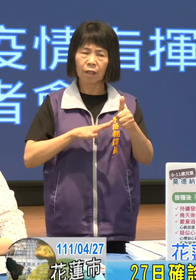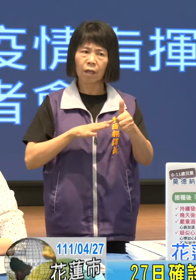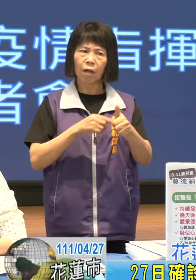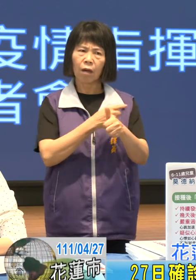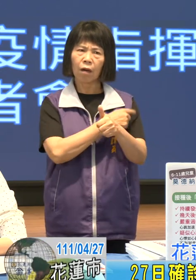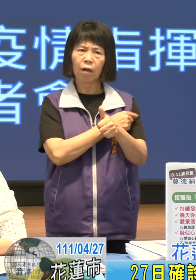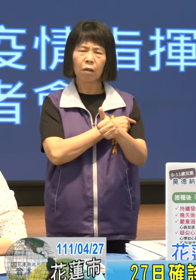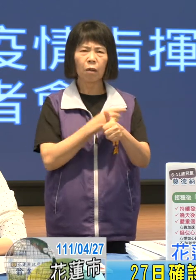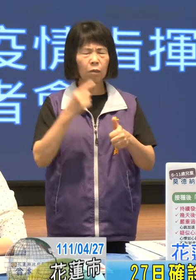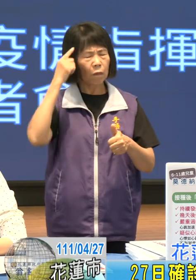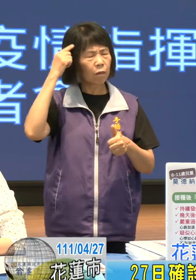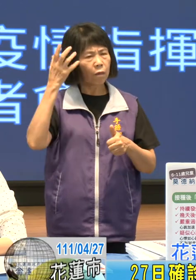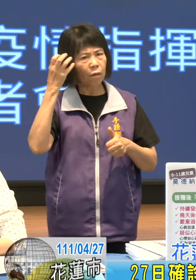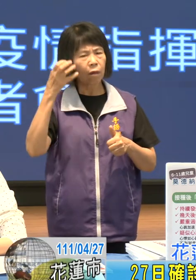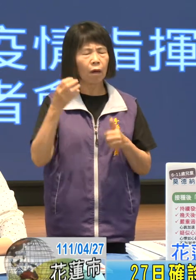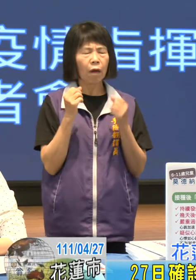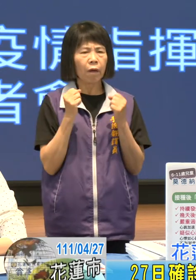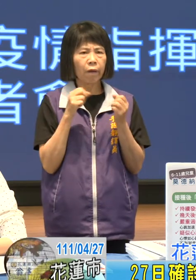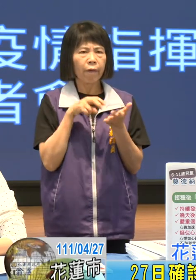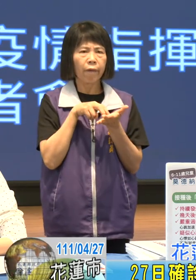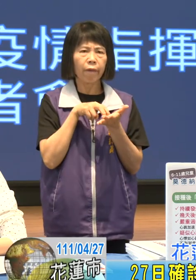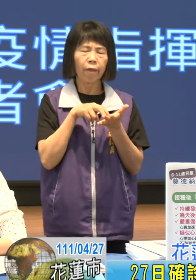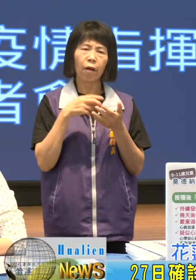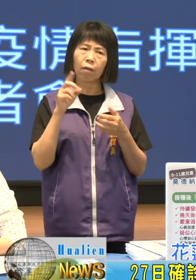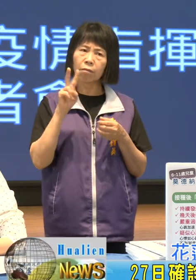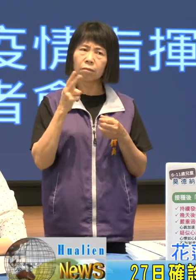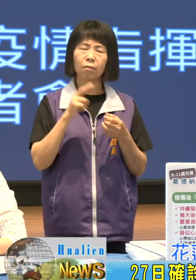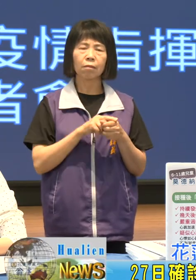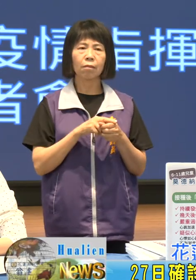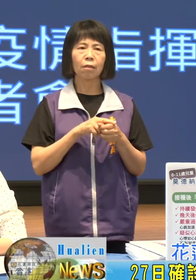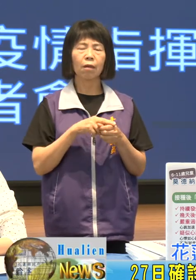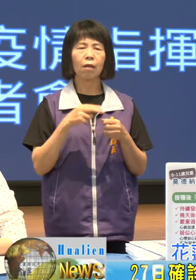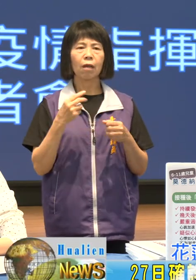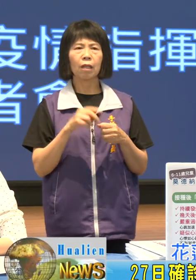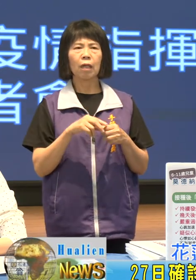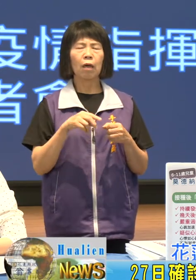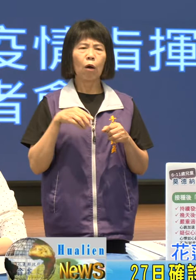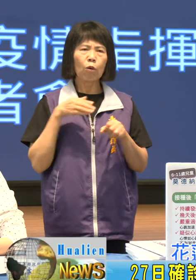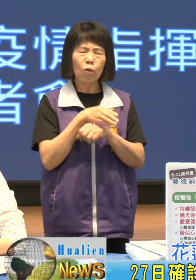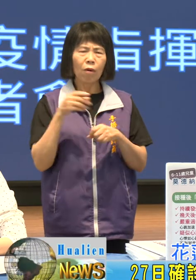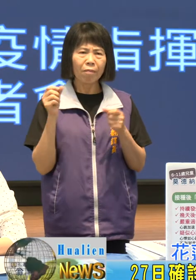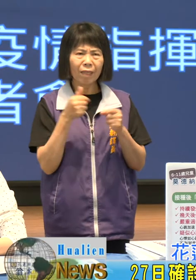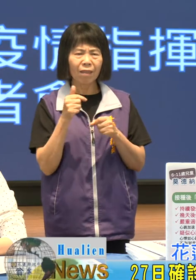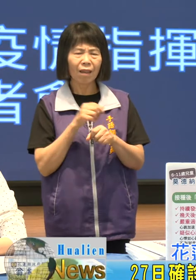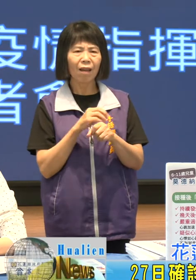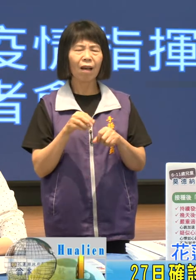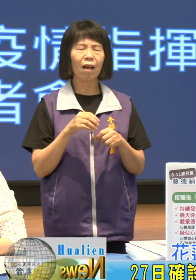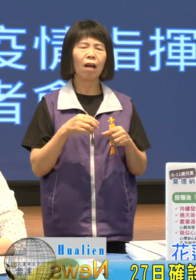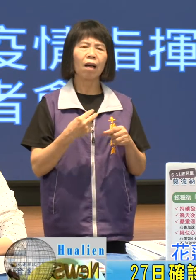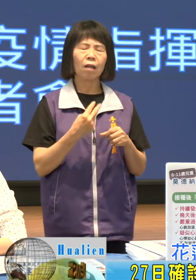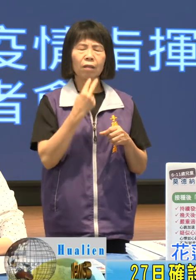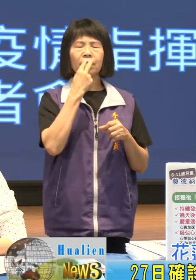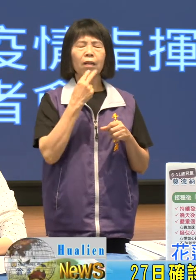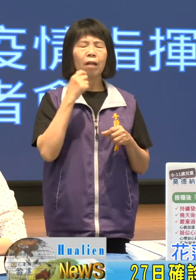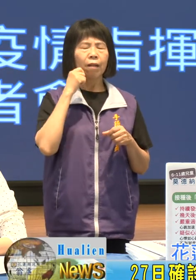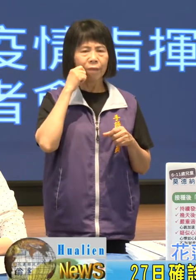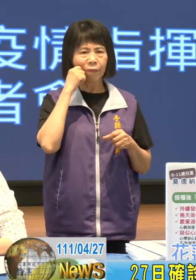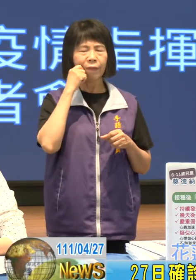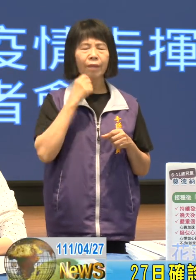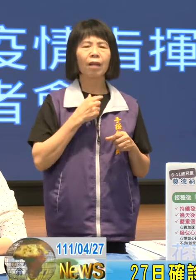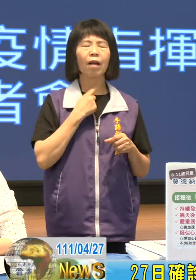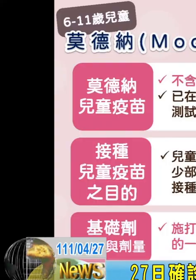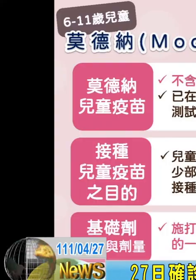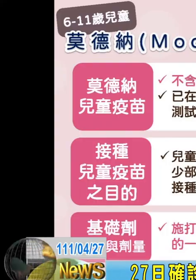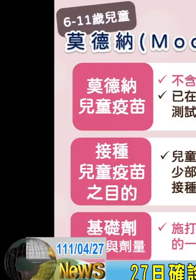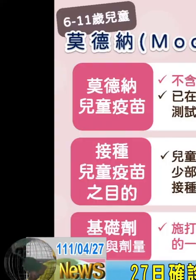失，比如头痛啊、发冷啊，或是产生严重的过敏反应、呼吸困难啊、气喘啊、喉咙肿胀